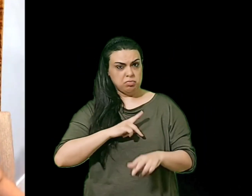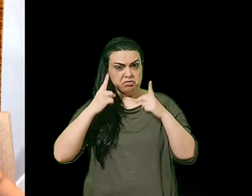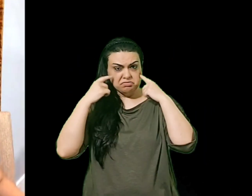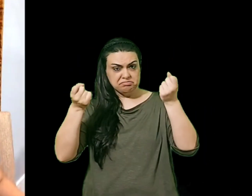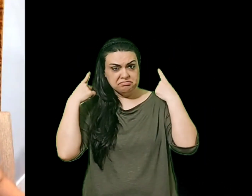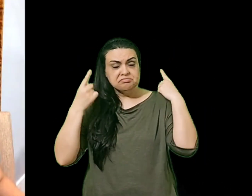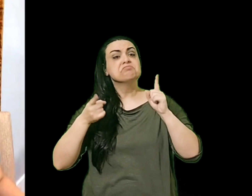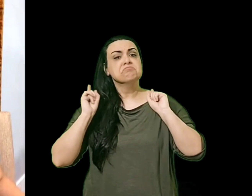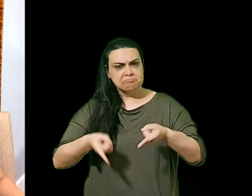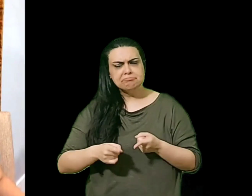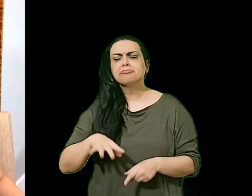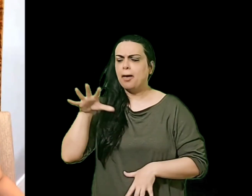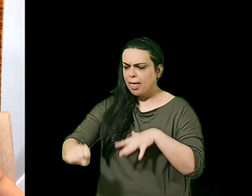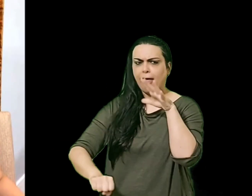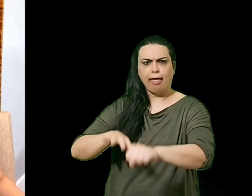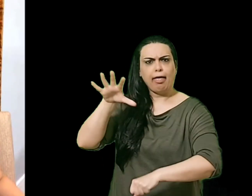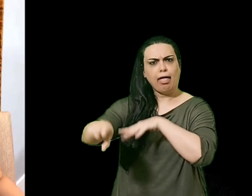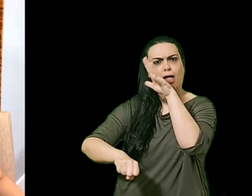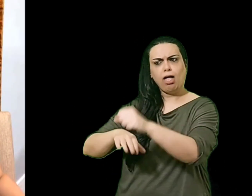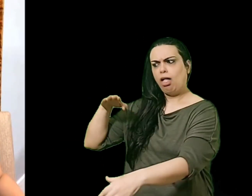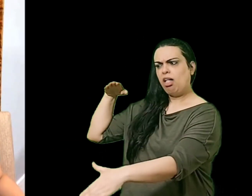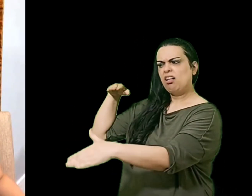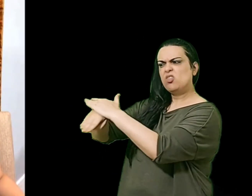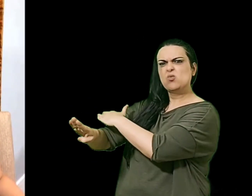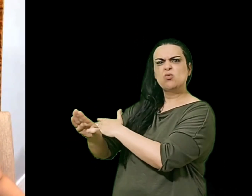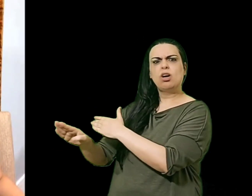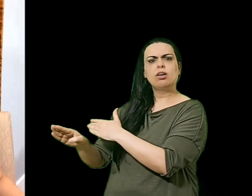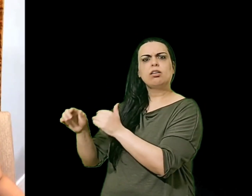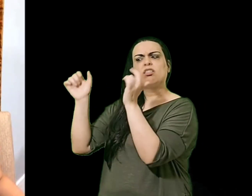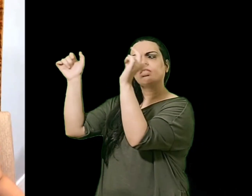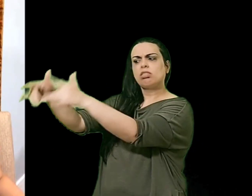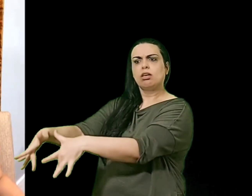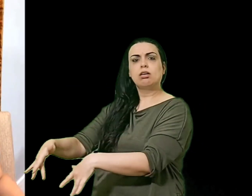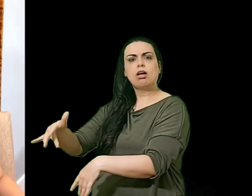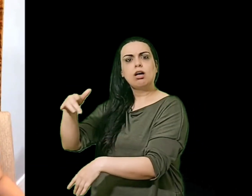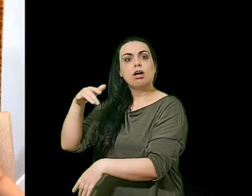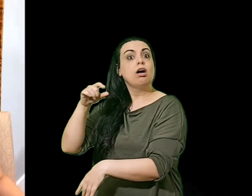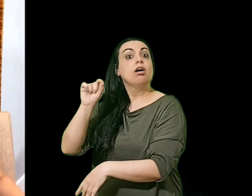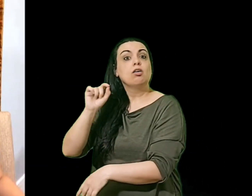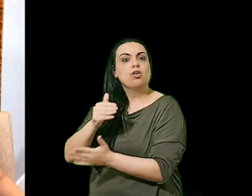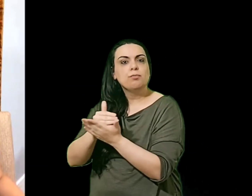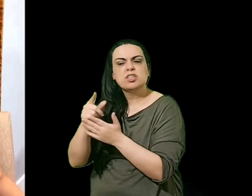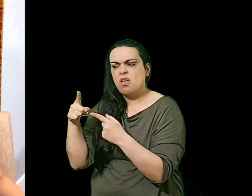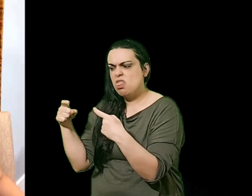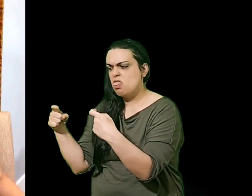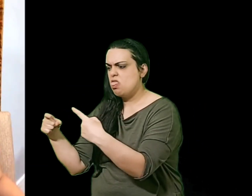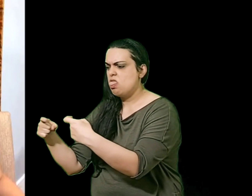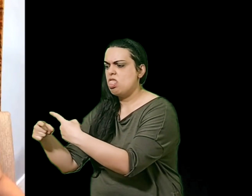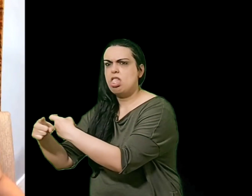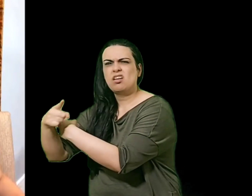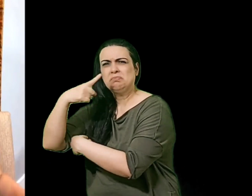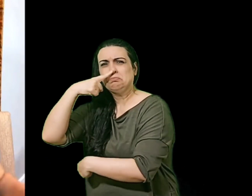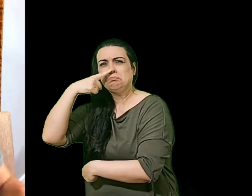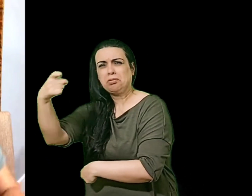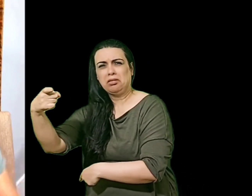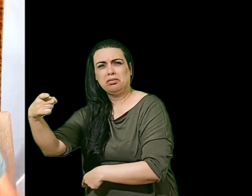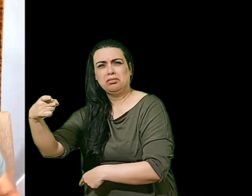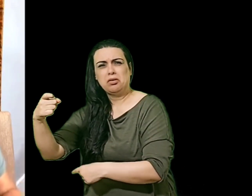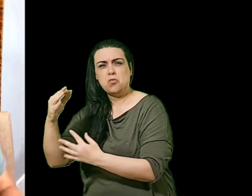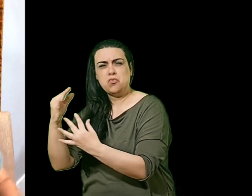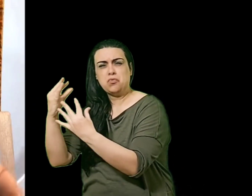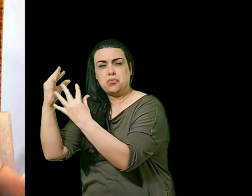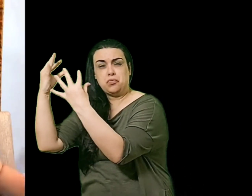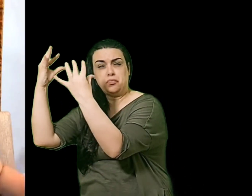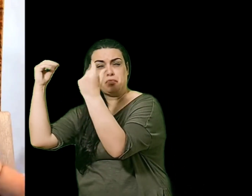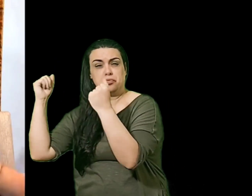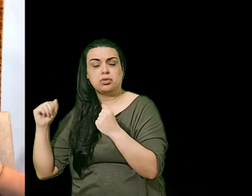ouviram a Moisés, mas alguns deles deixaram até a manhã seguinte, e criou vermes e cheirava mal. E